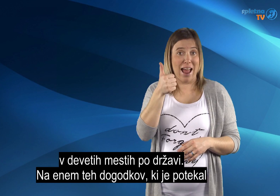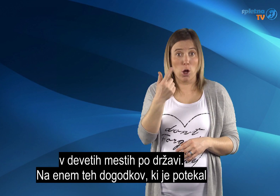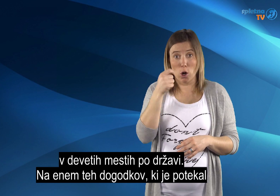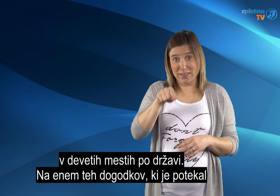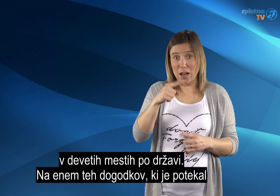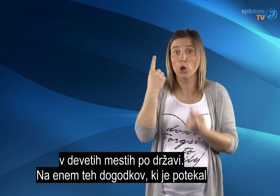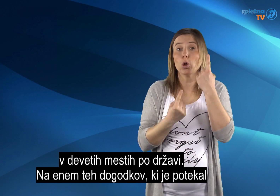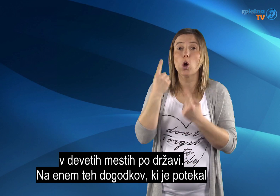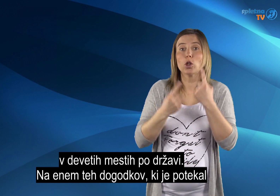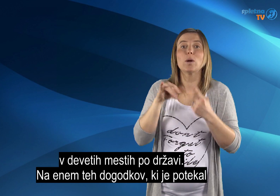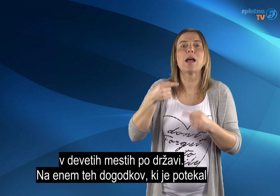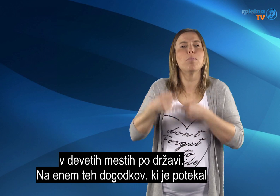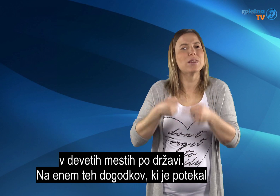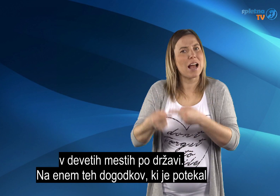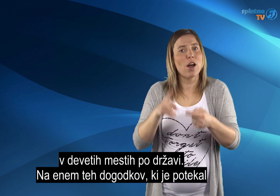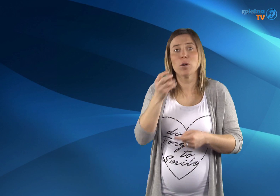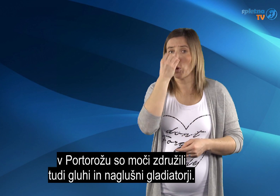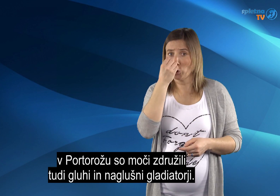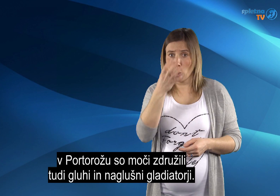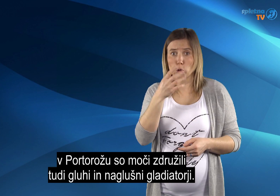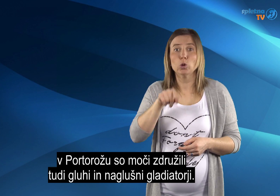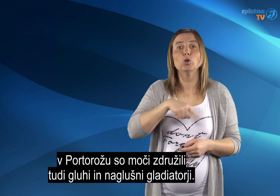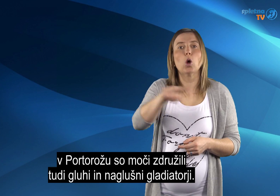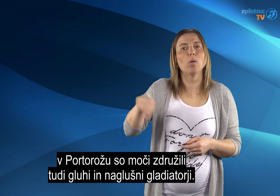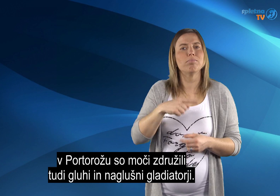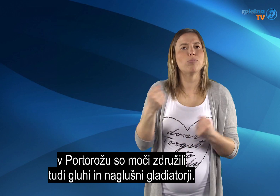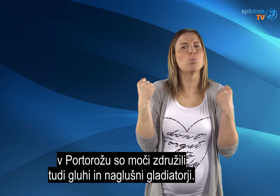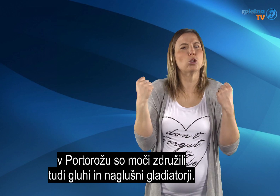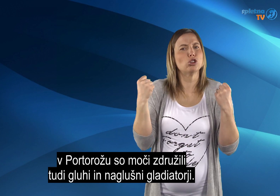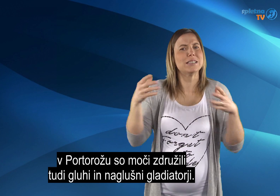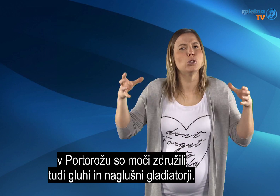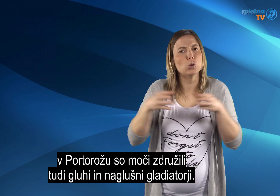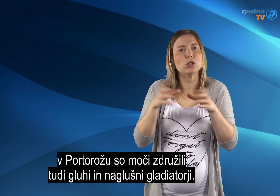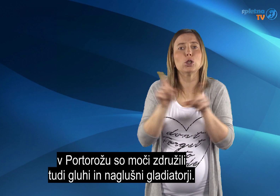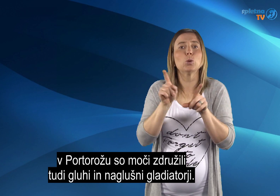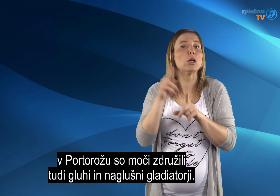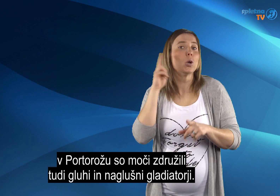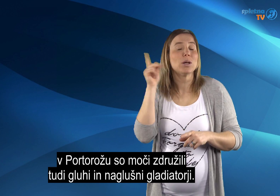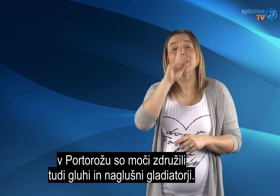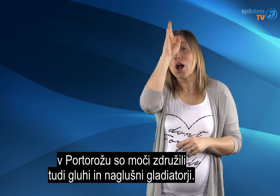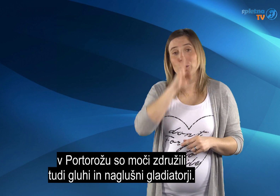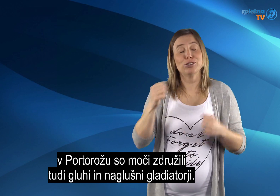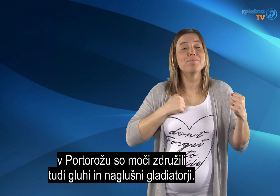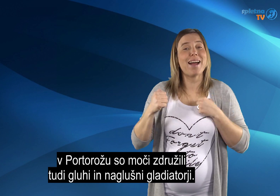Na enem teh dogodkov, ki je potekal v Portorožu, so moči združili tudi gluhi in naglušni